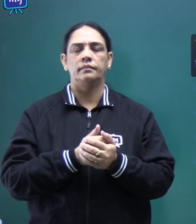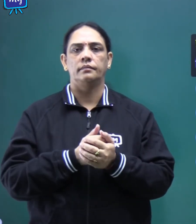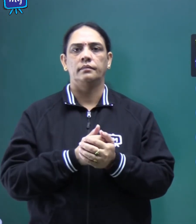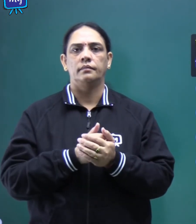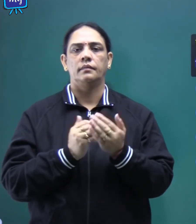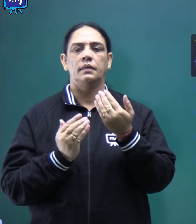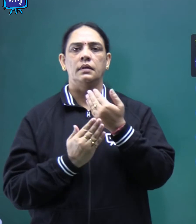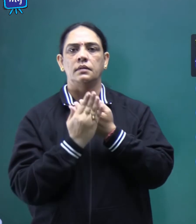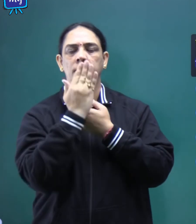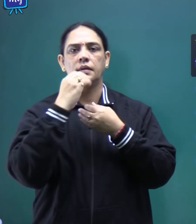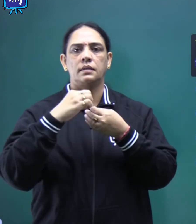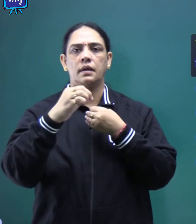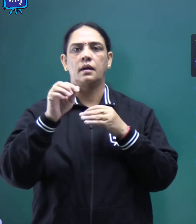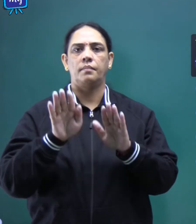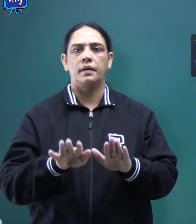स्पर्श रेखा पर